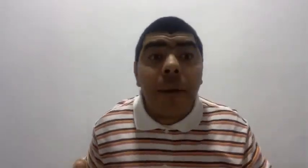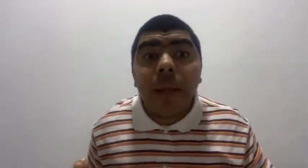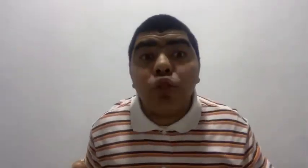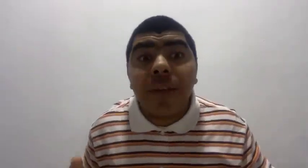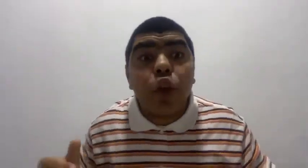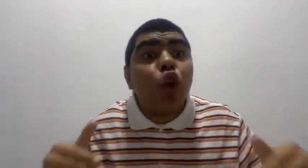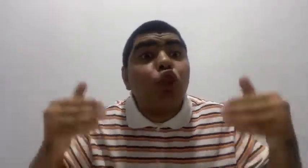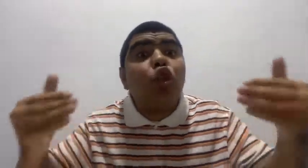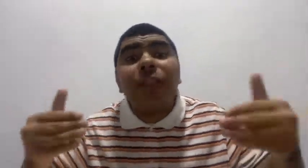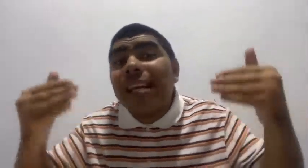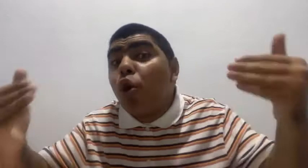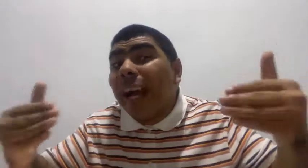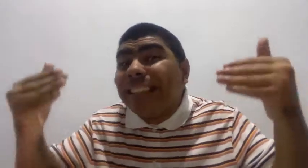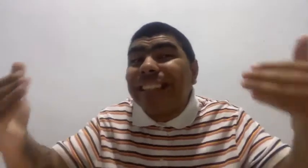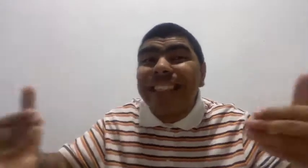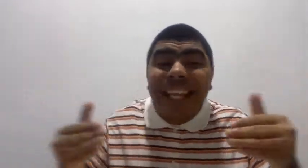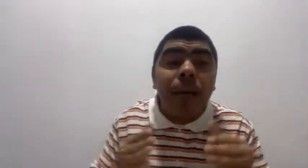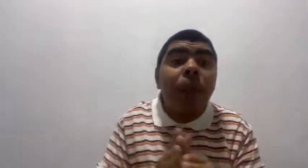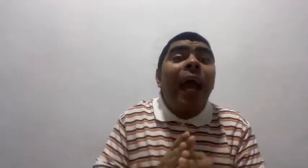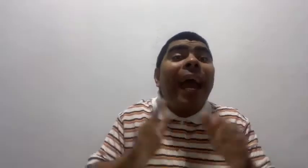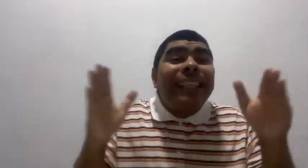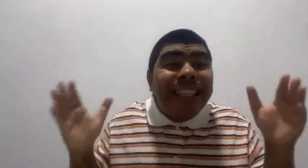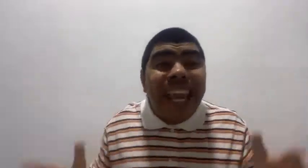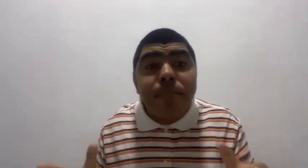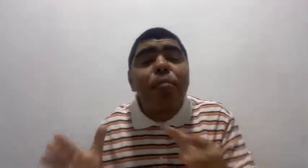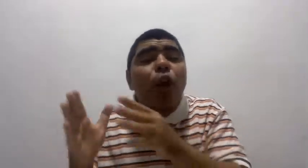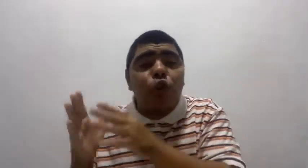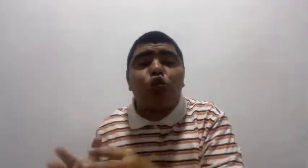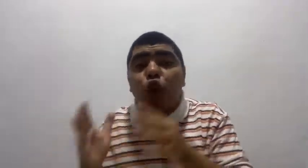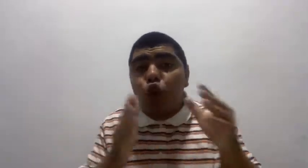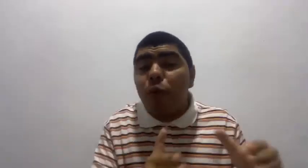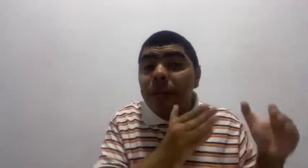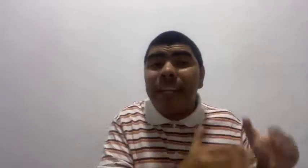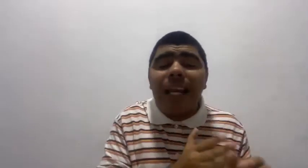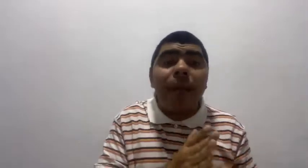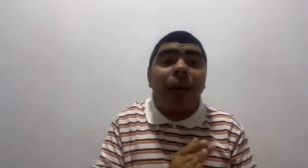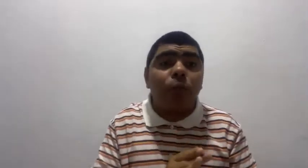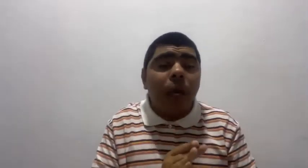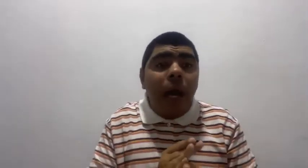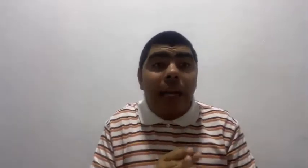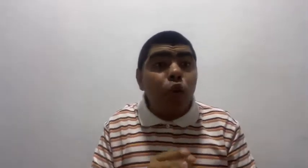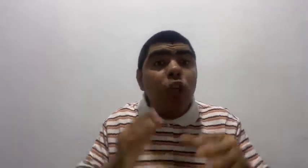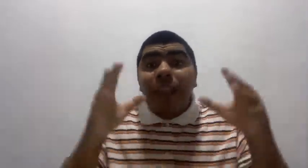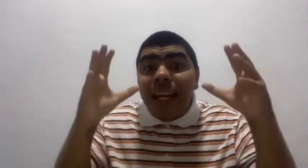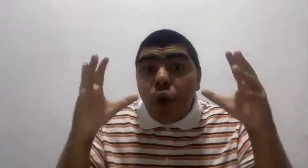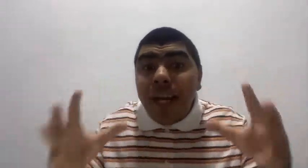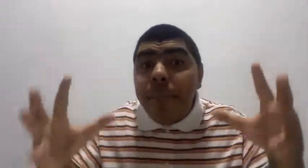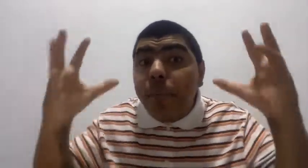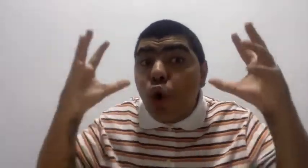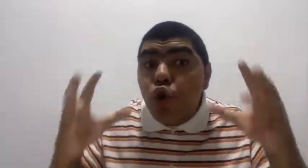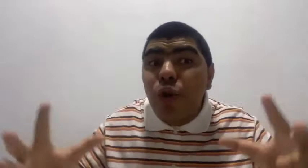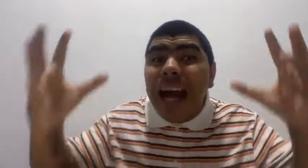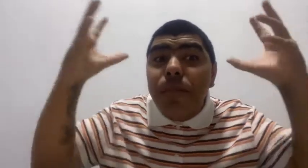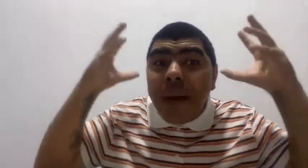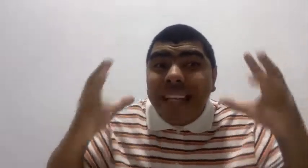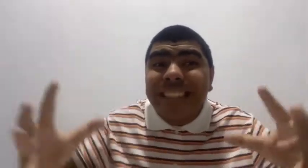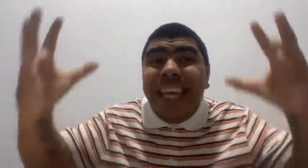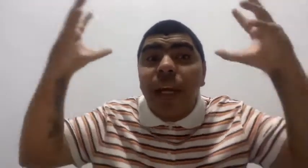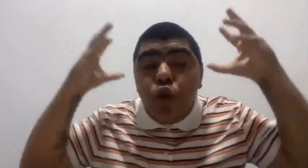Alabados a Dios, y nosotros tenemos que entender el tiempo que nos tocó vivir, hermano. Aleluya, y tenemos que procurar más que